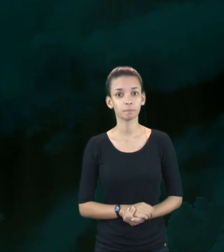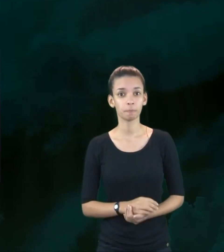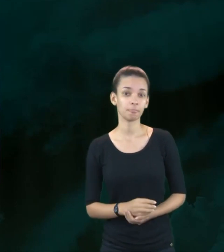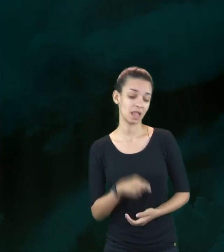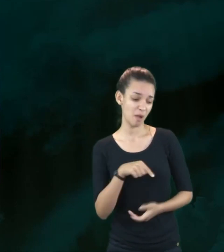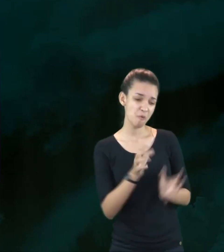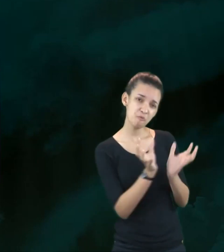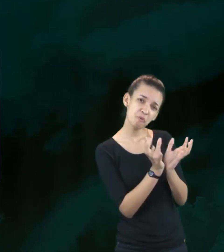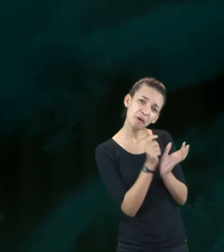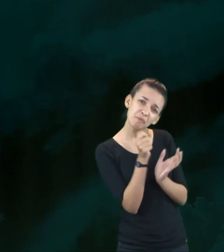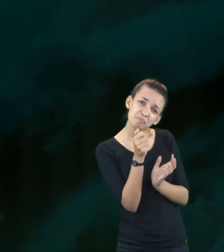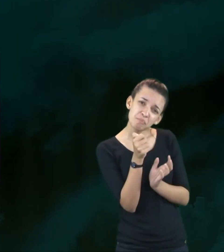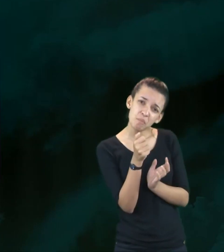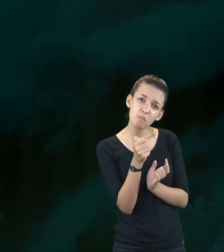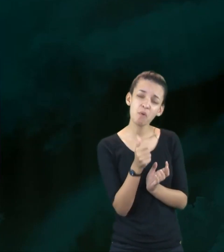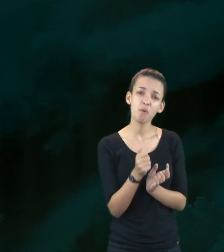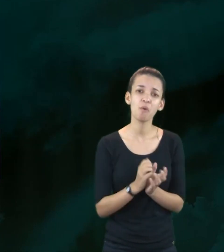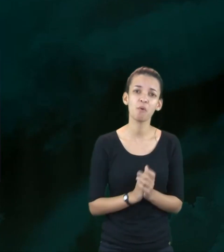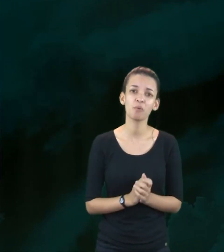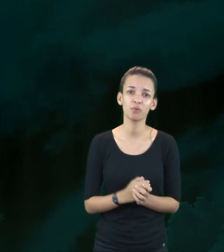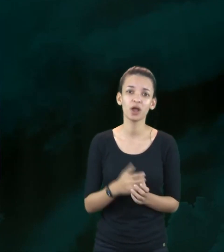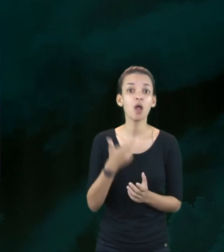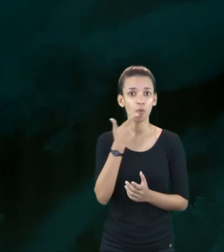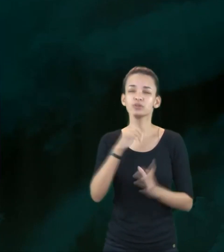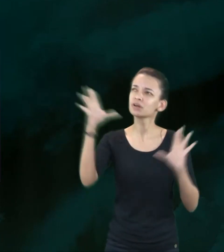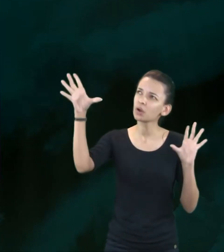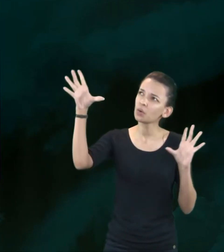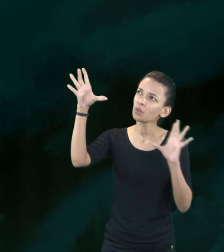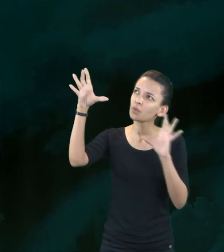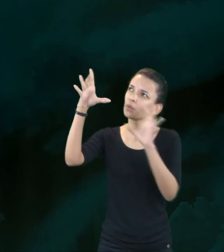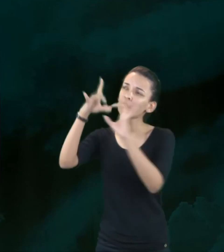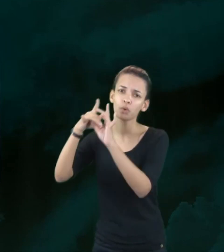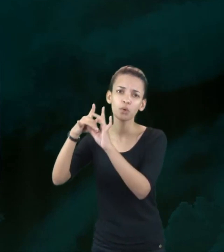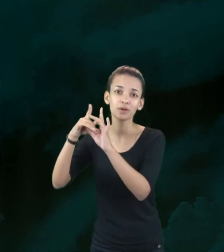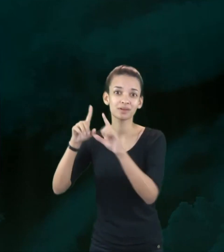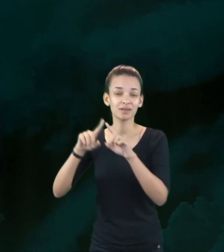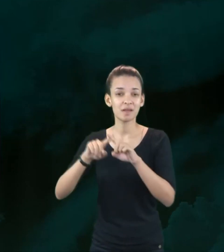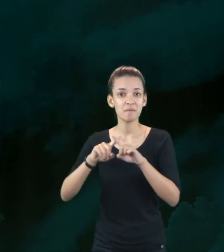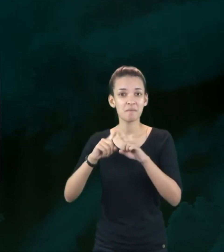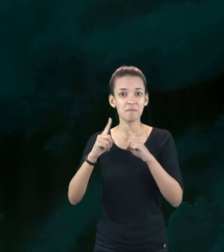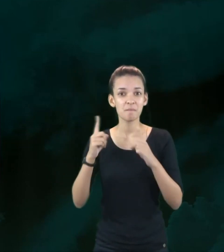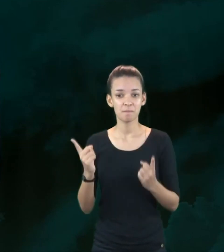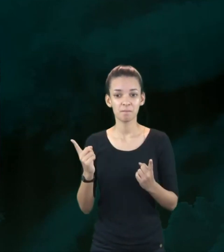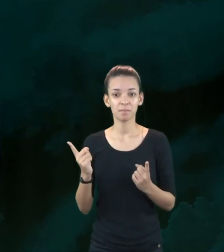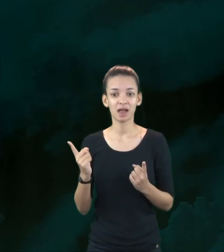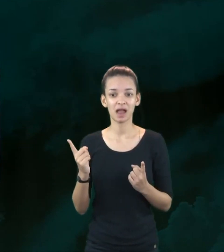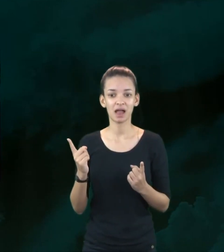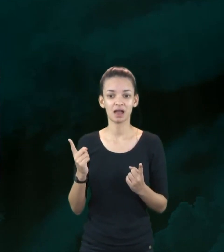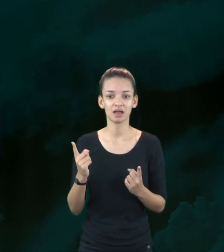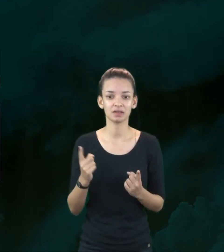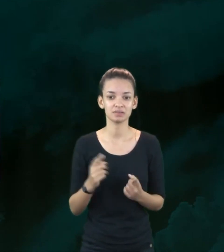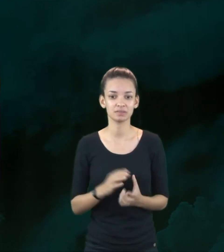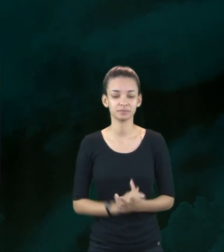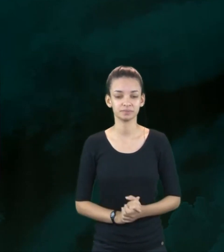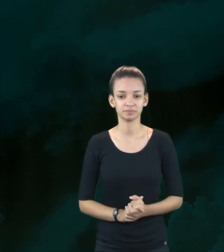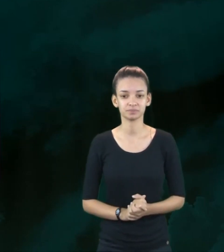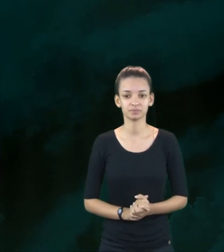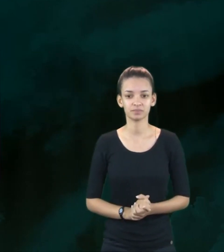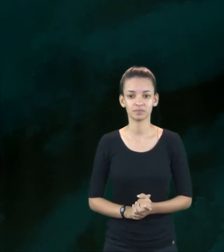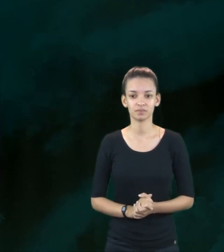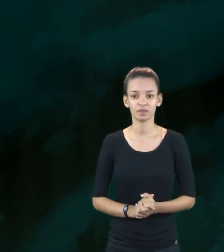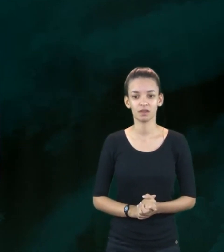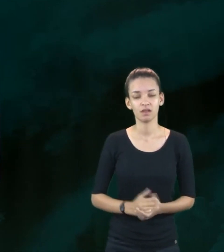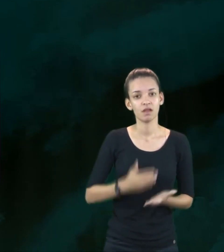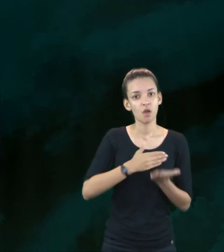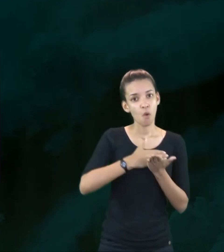poucos mantinham ainda alguma ligação com Deus, porém já não naquela ligação, naquela conexão inicial da criação, e